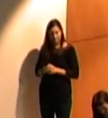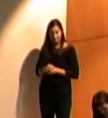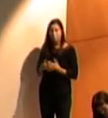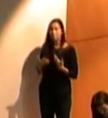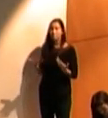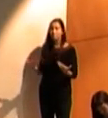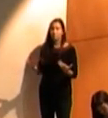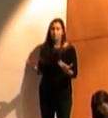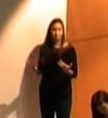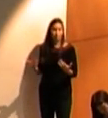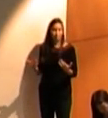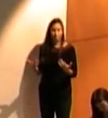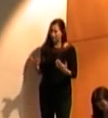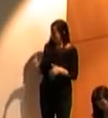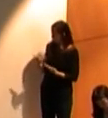Rapidement, oui. En fait,